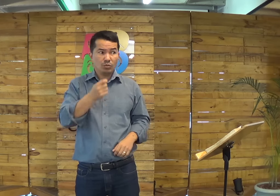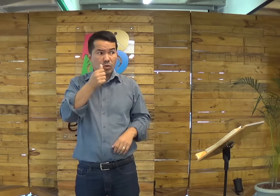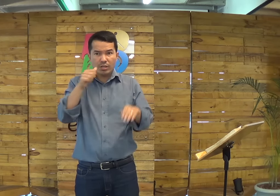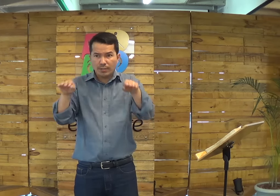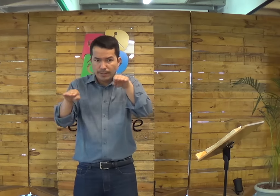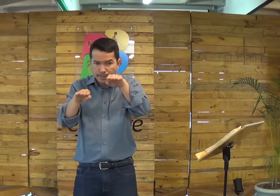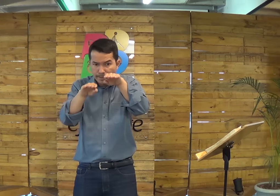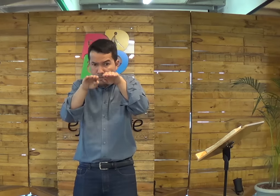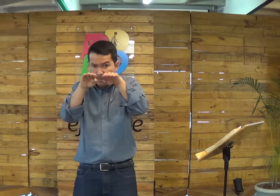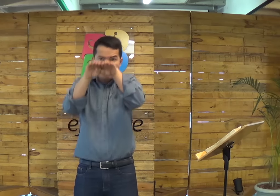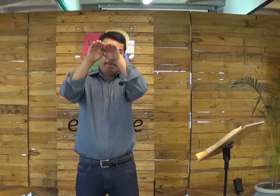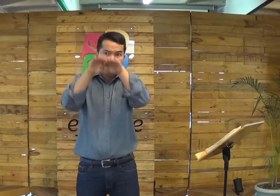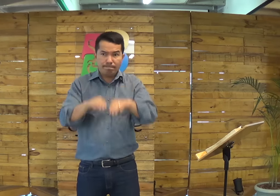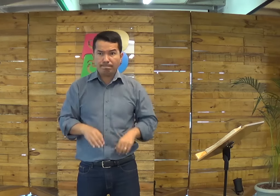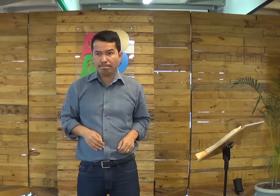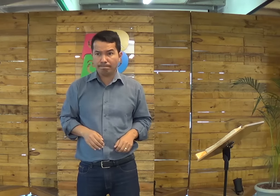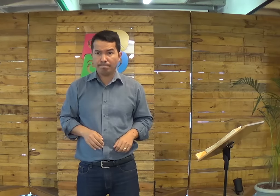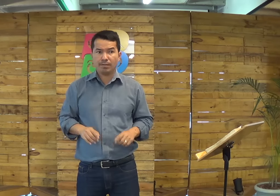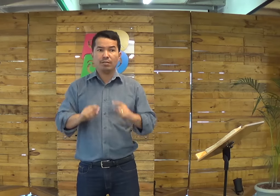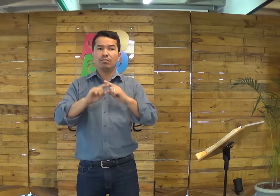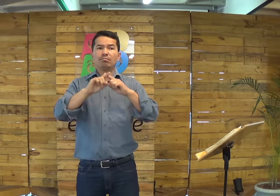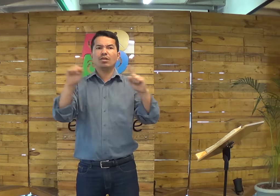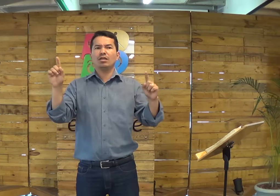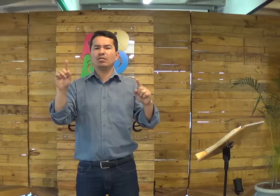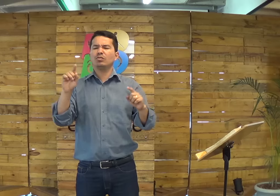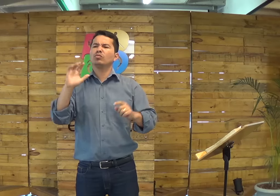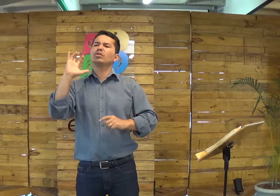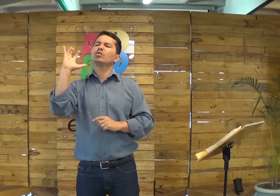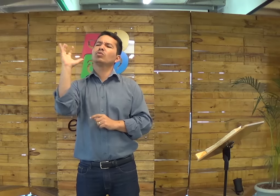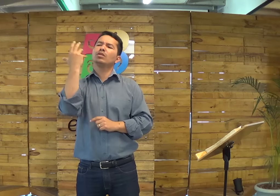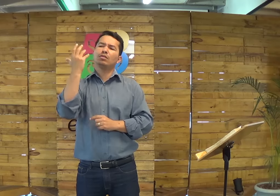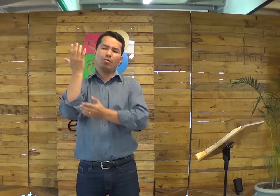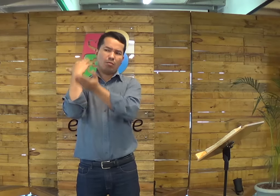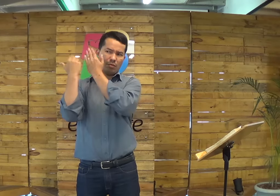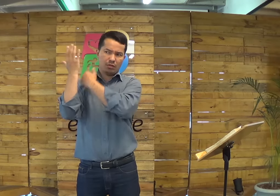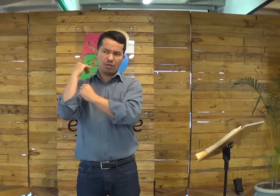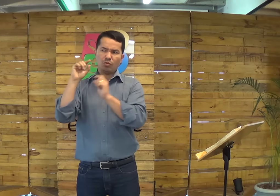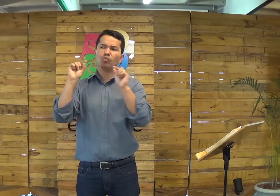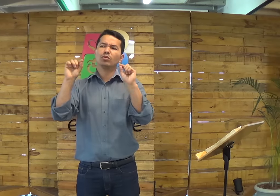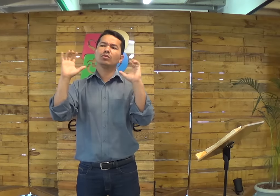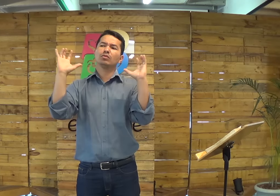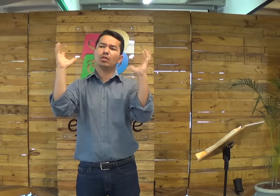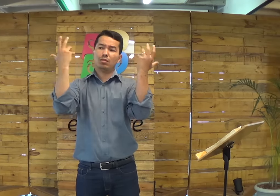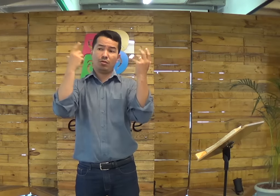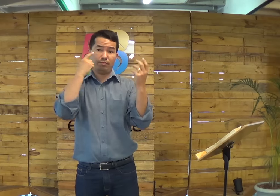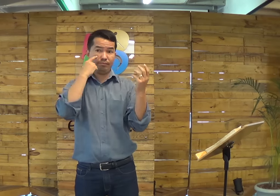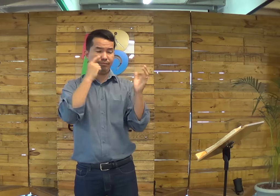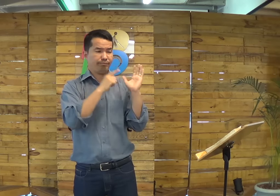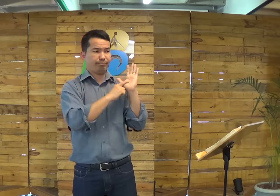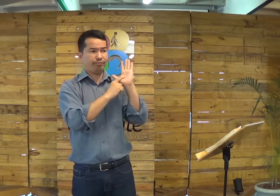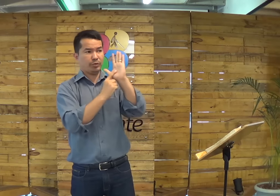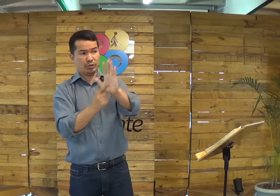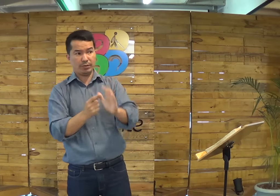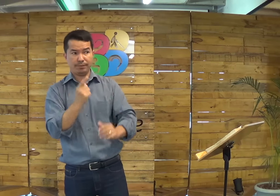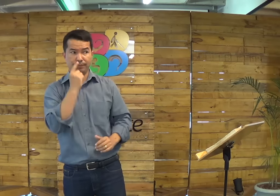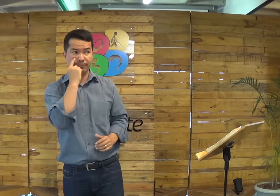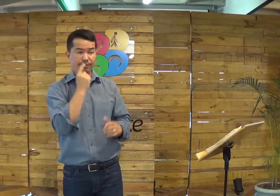igual tá ficando quase a mesma coisa mas o que que aconteceu an passado ó vou mostrar